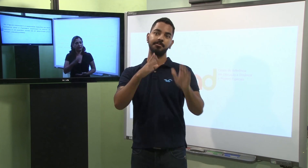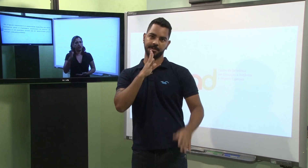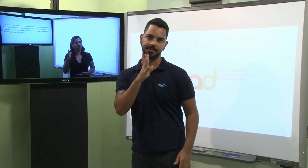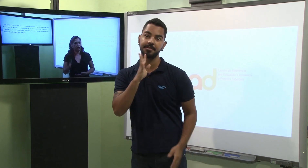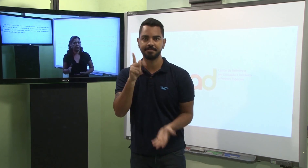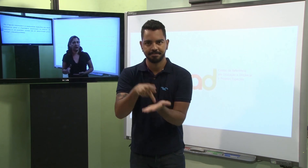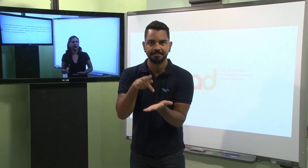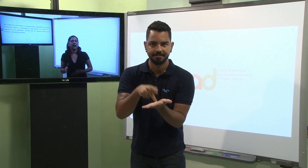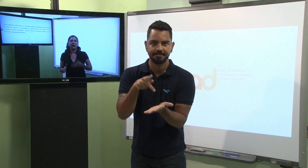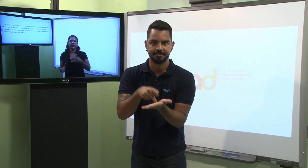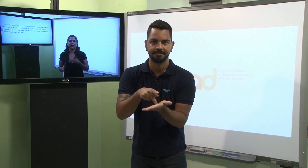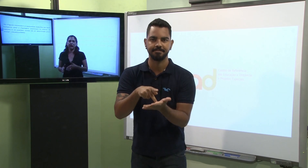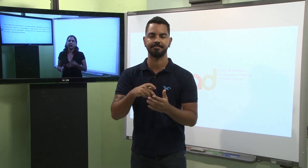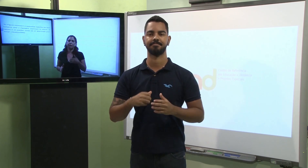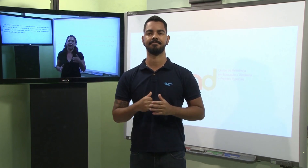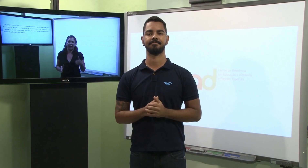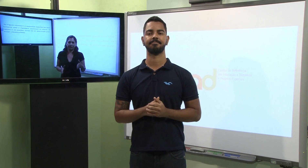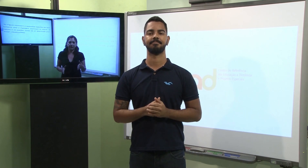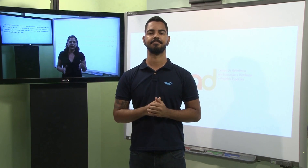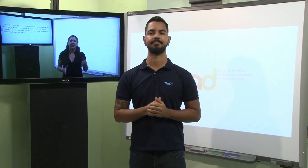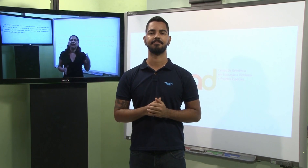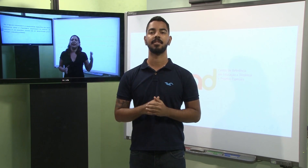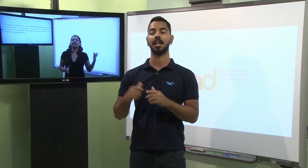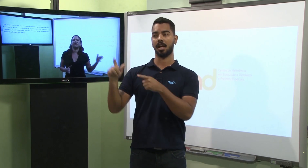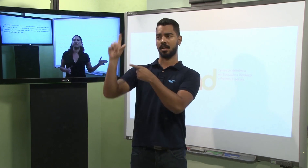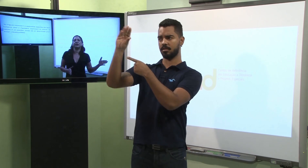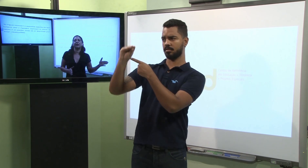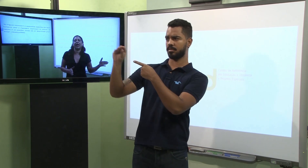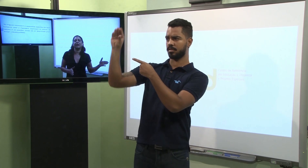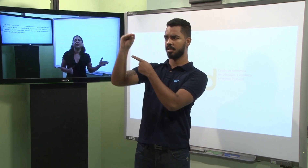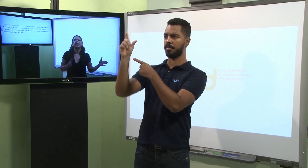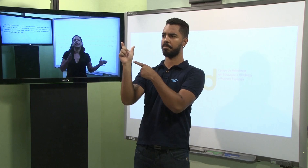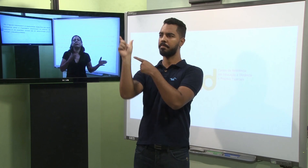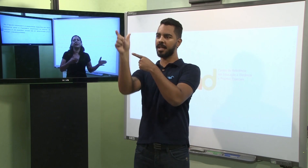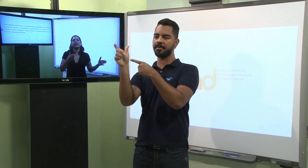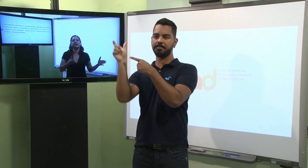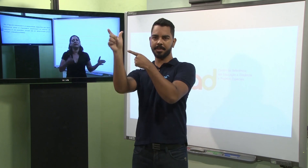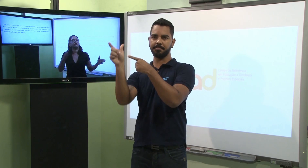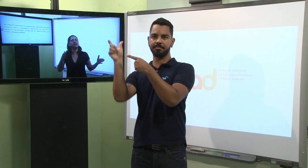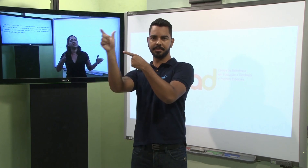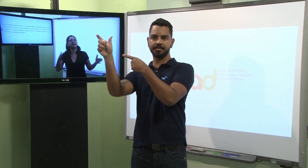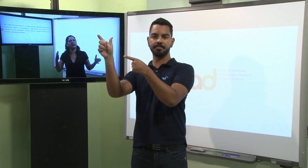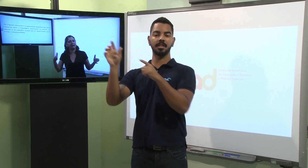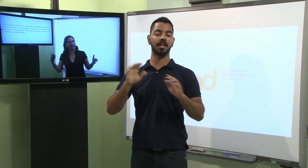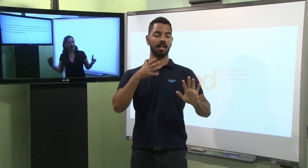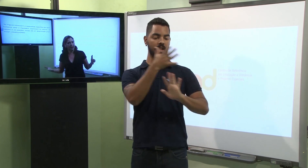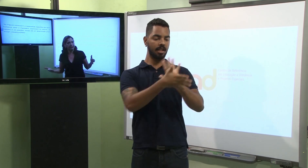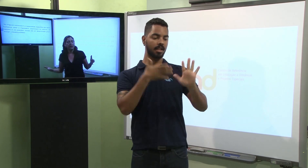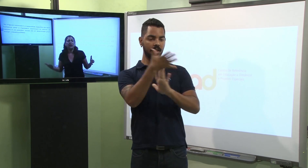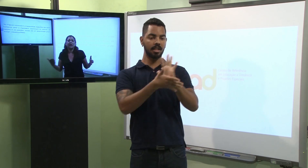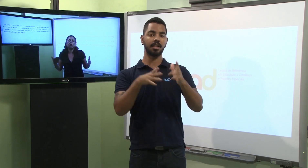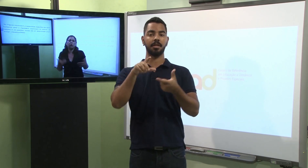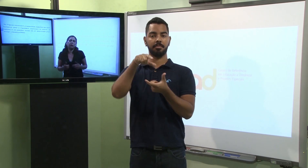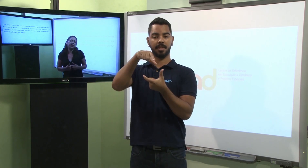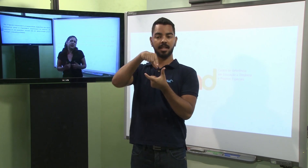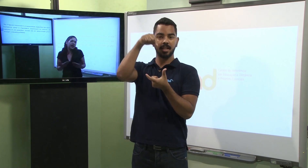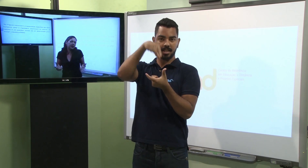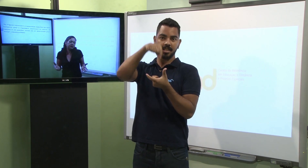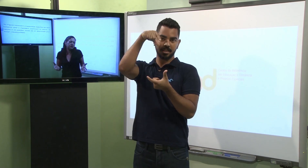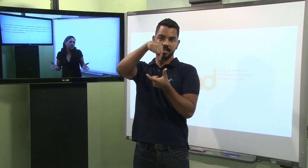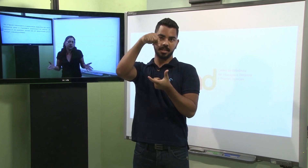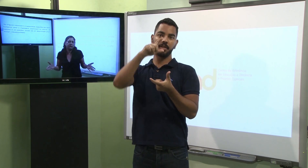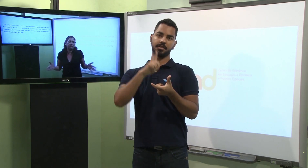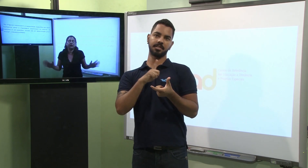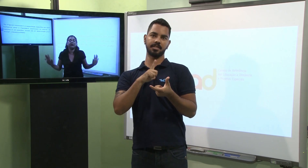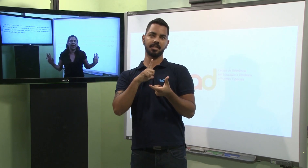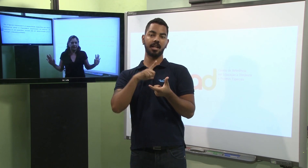línguas orais aditivas existem palavras, nas línguas de sinais também existem os itens lexicais, que comumente na